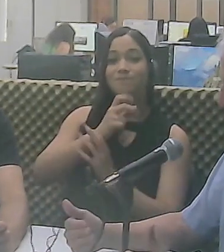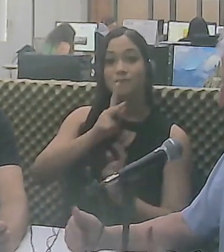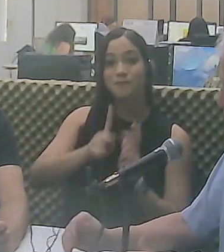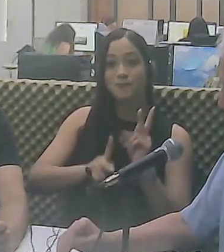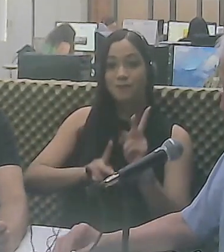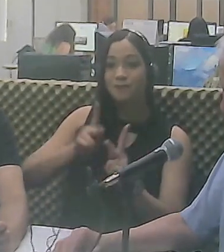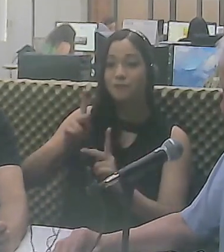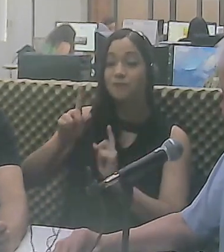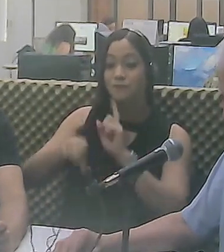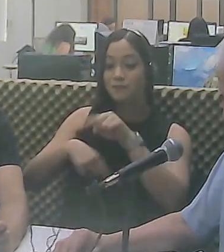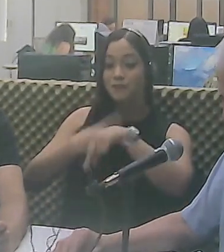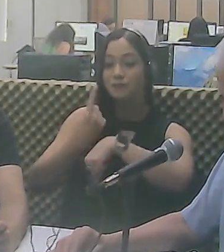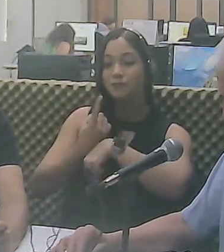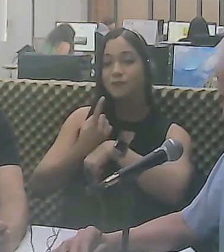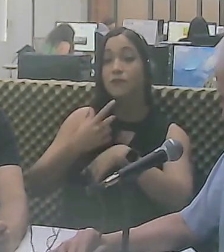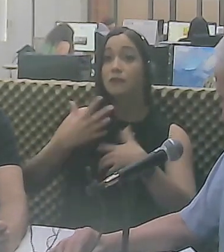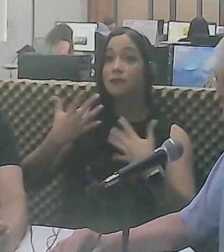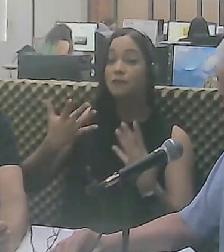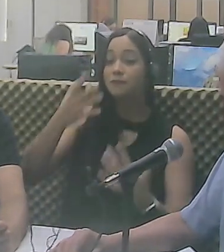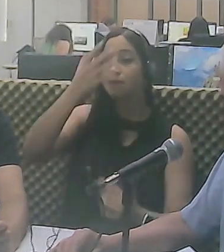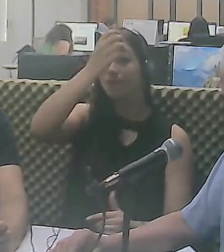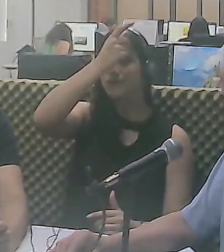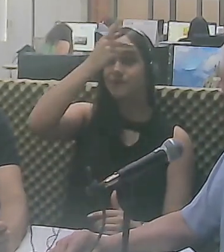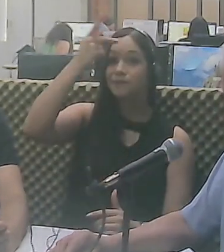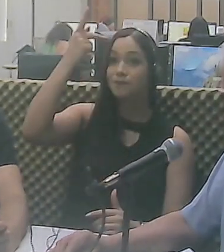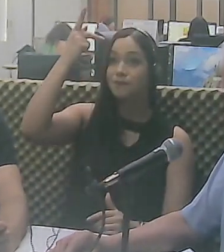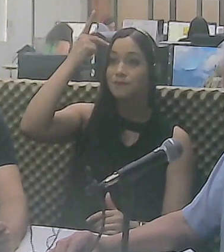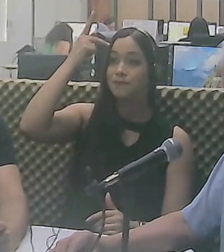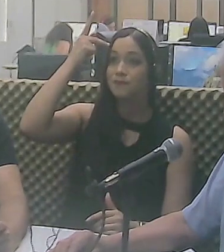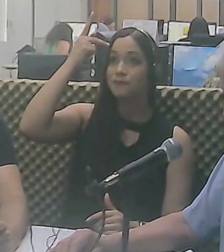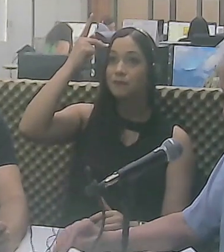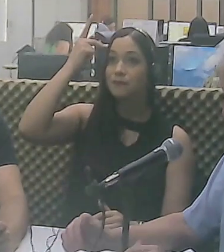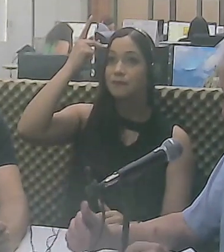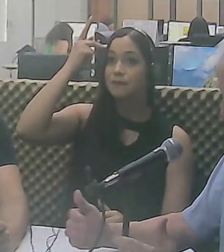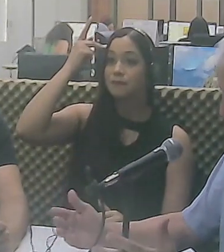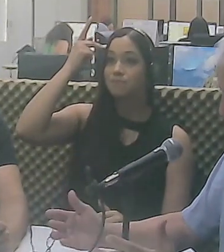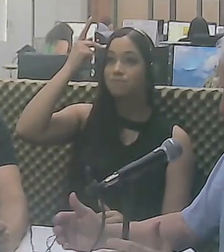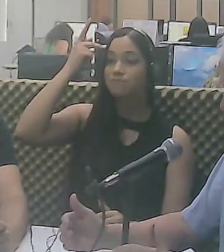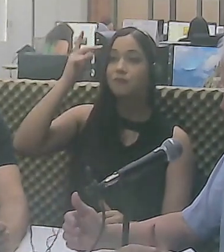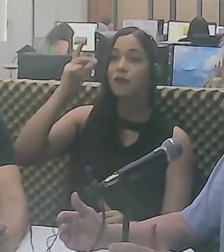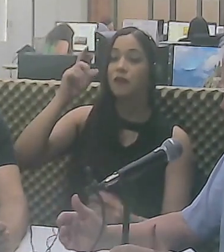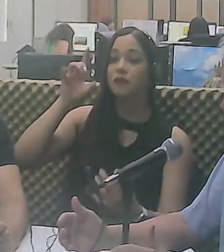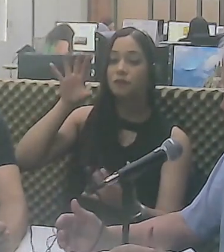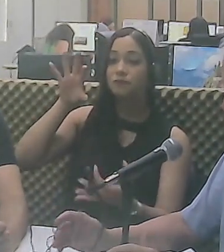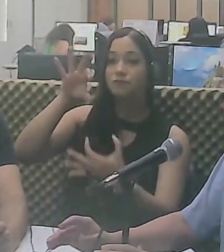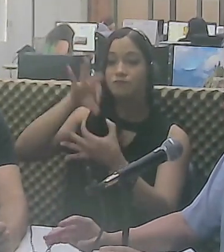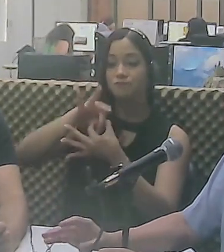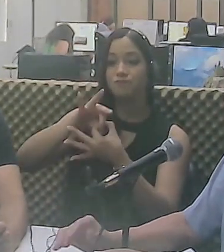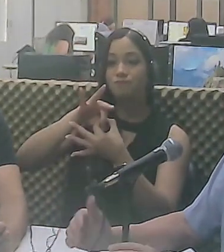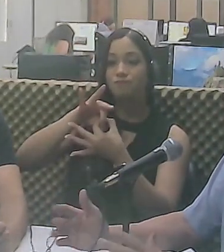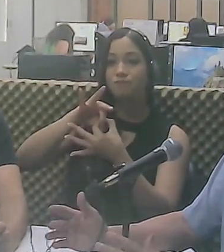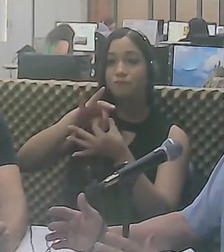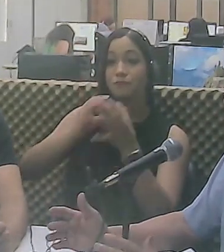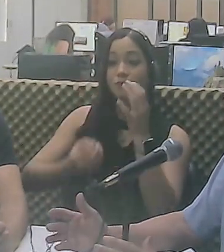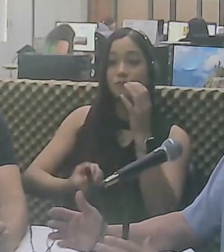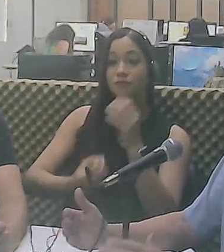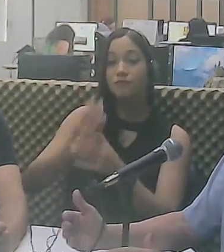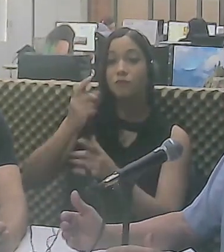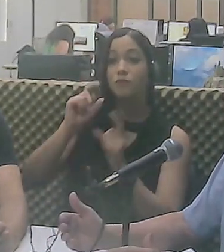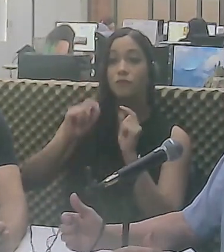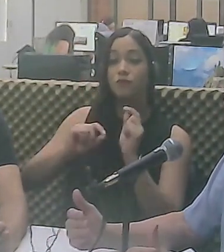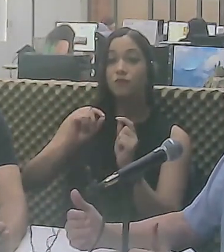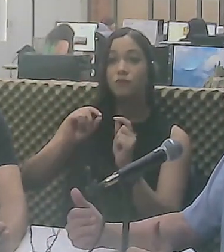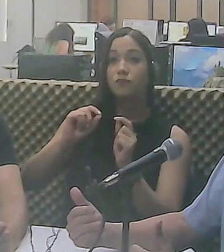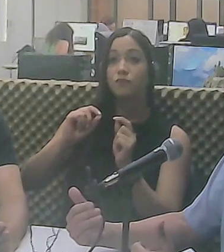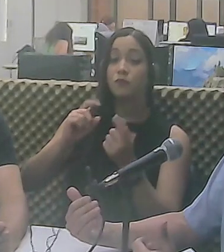e traga inovação então quando o prefeito é buscou essa in ele fez realmente com